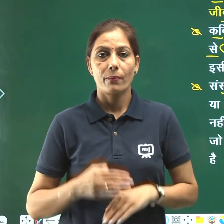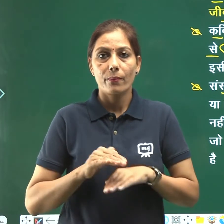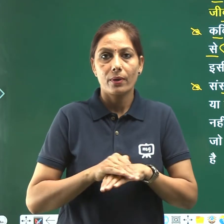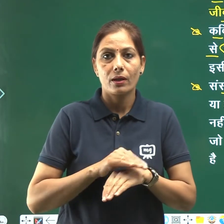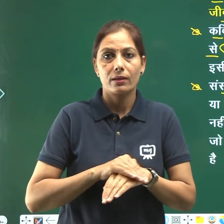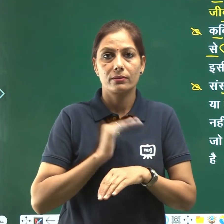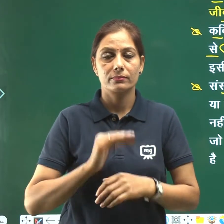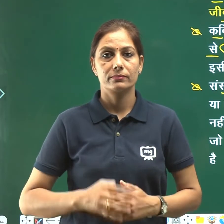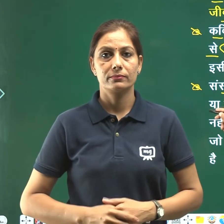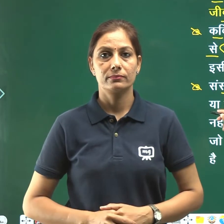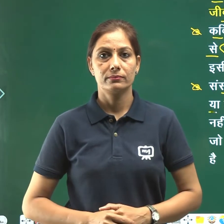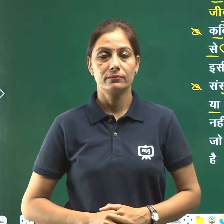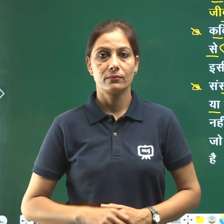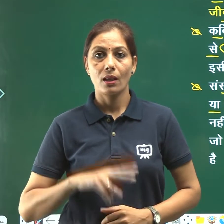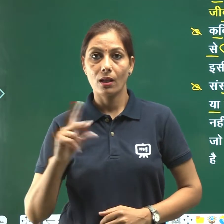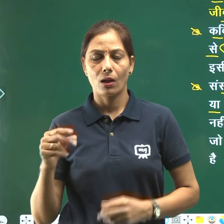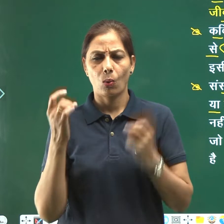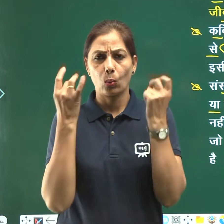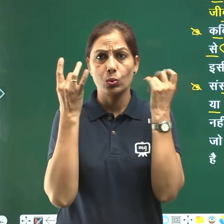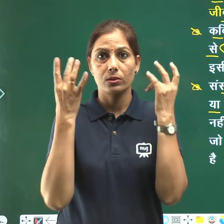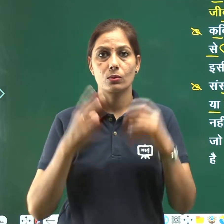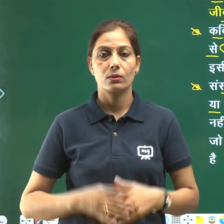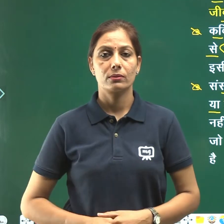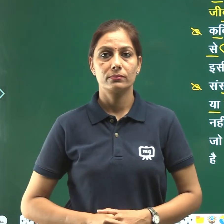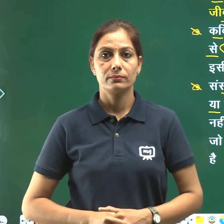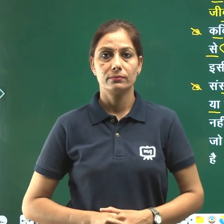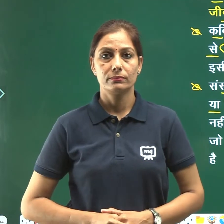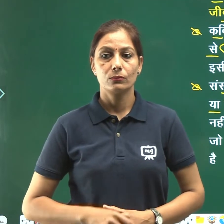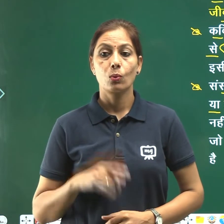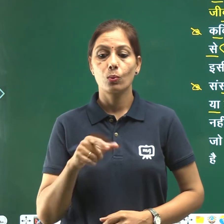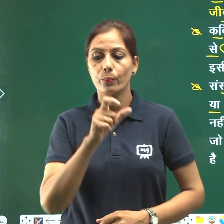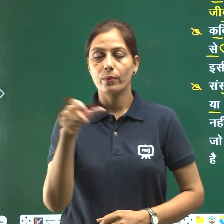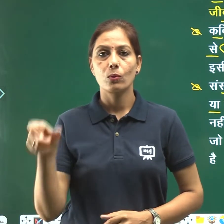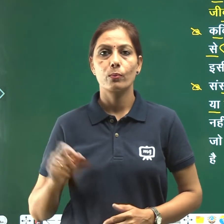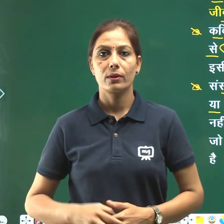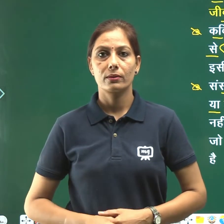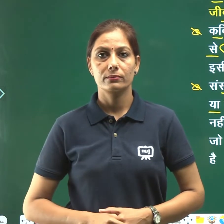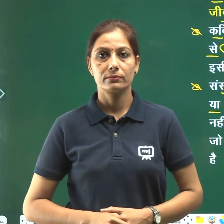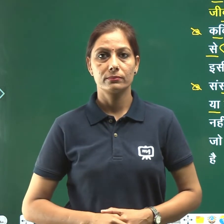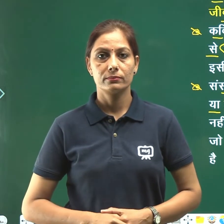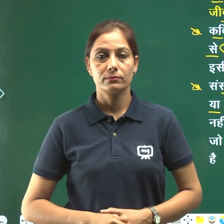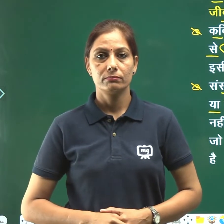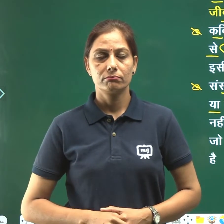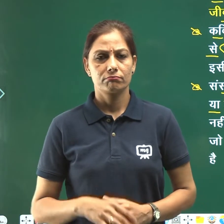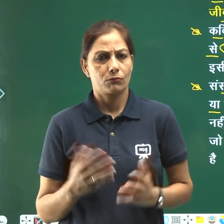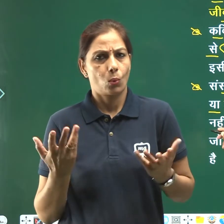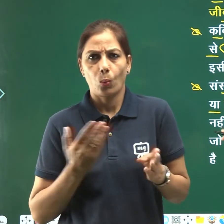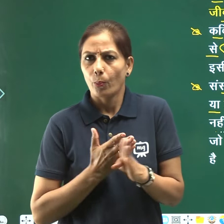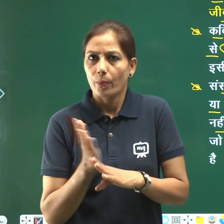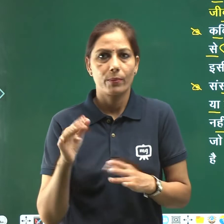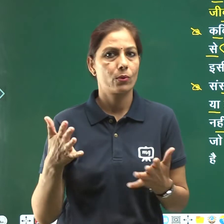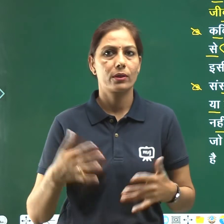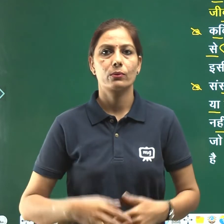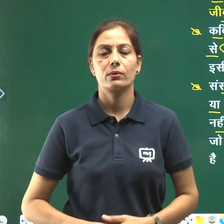स्नेह या क्रोध का उन पर कोई असर नहीं होता।